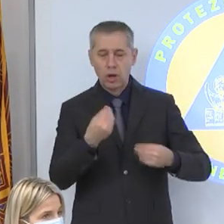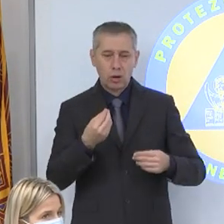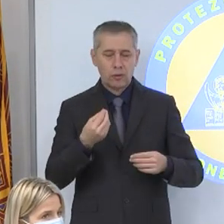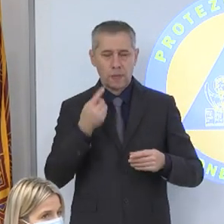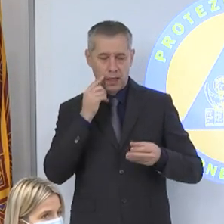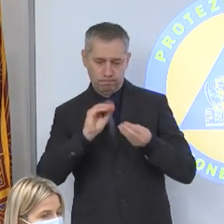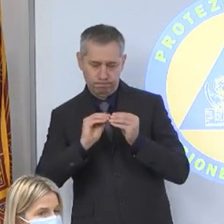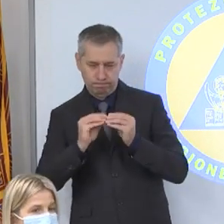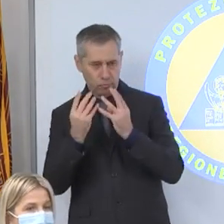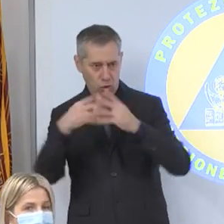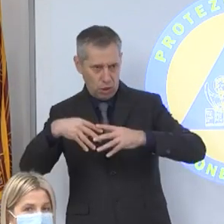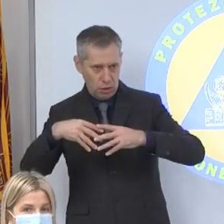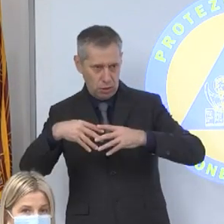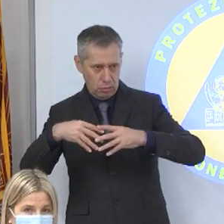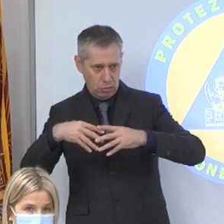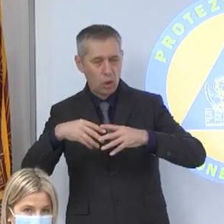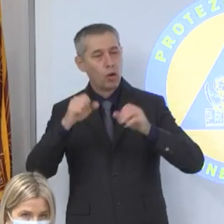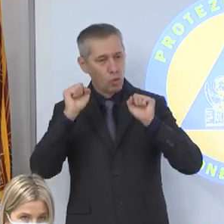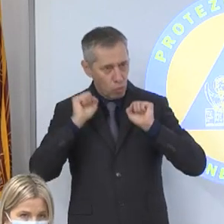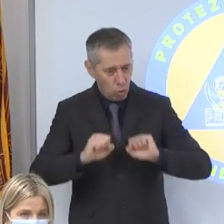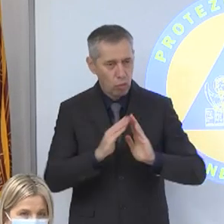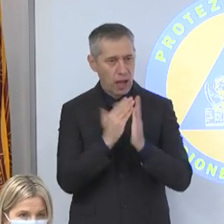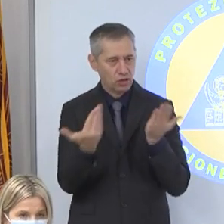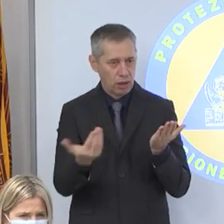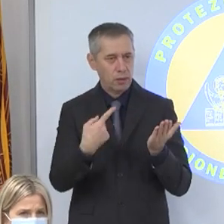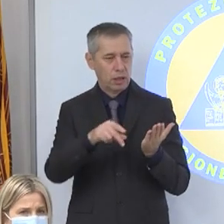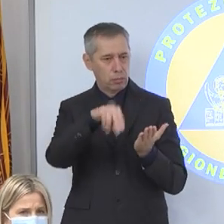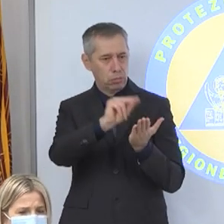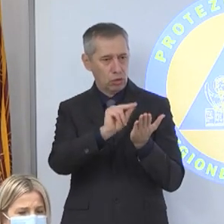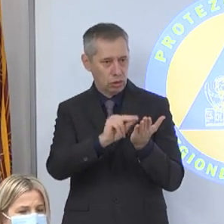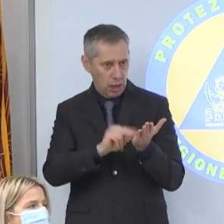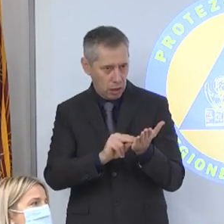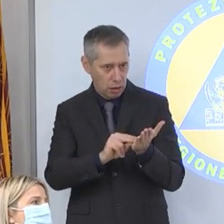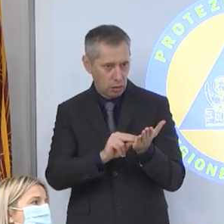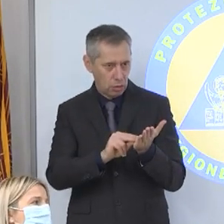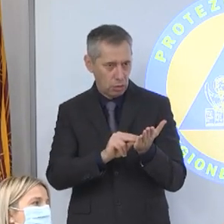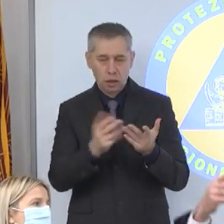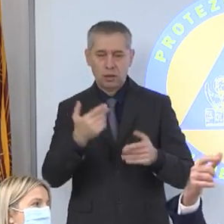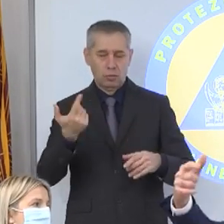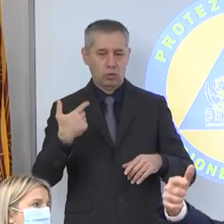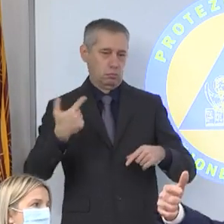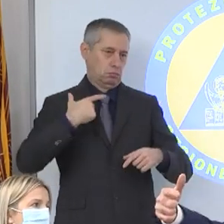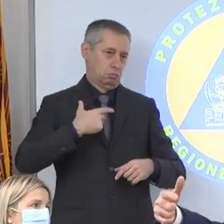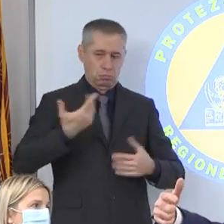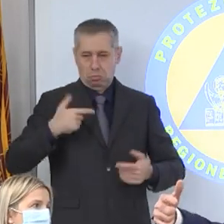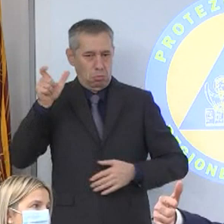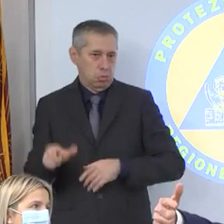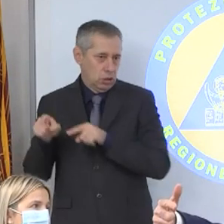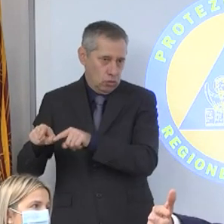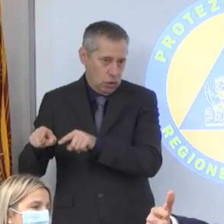sistema per cui troveremo spazi liberi nelle agende, che so, io ho i 6 mesi che mi scadono il 12